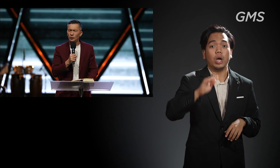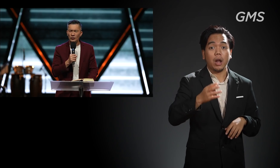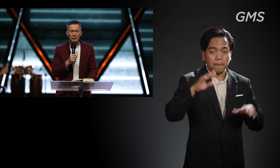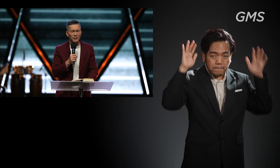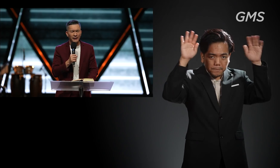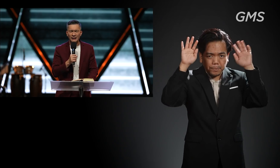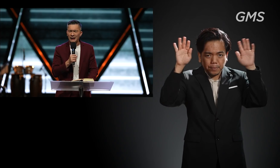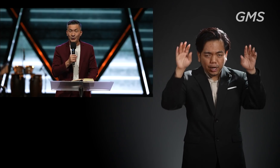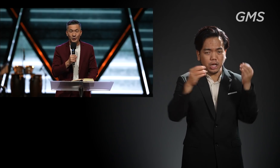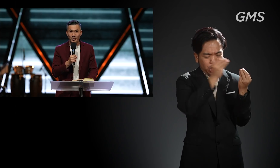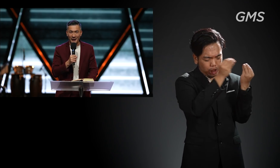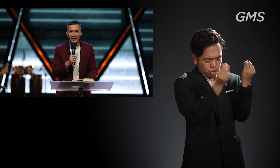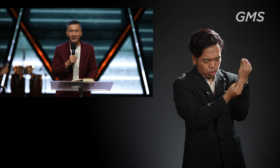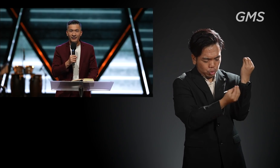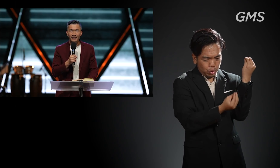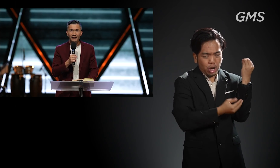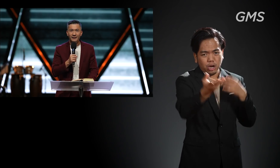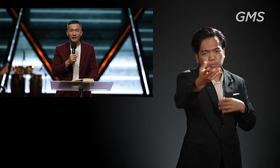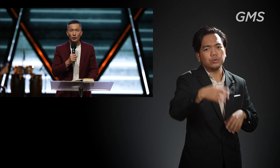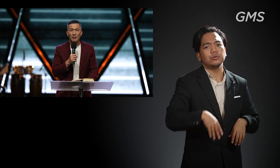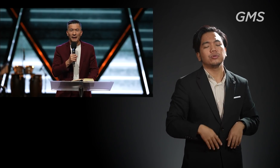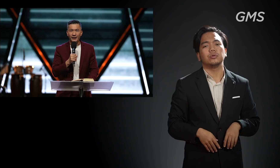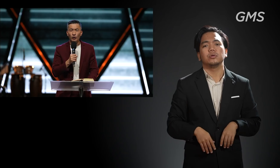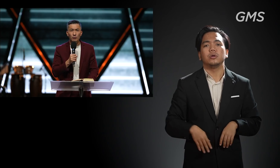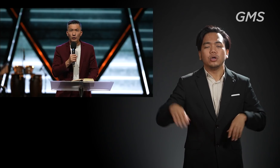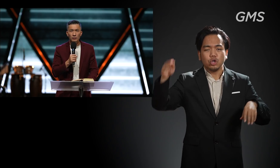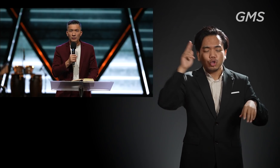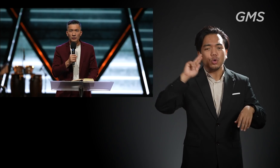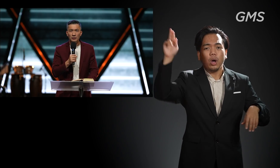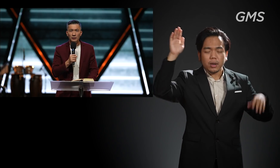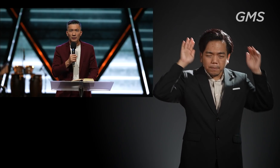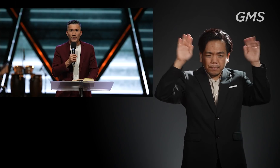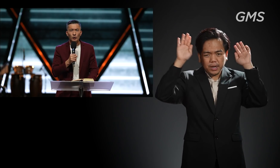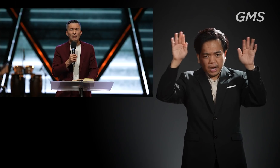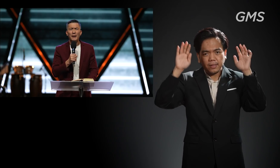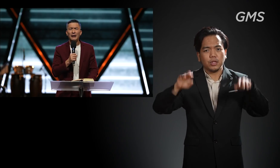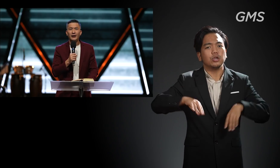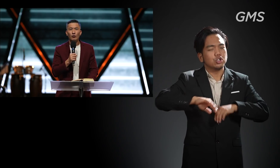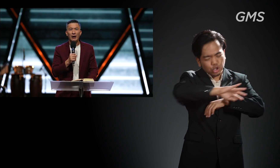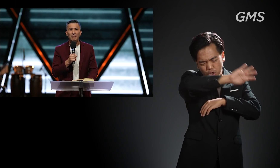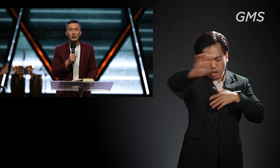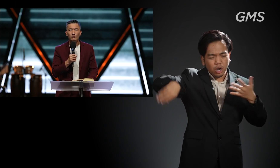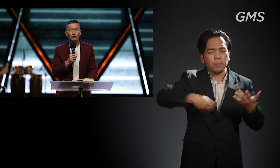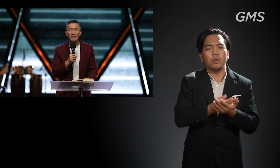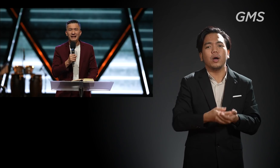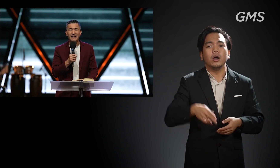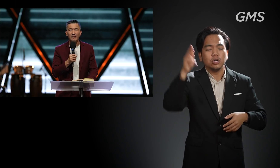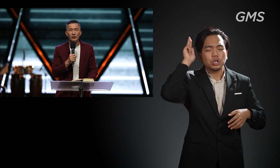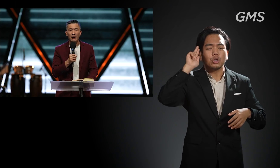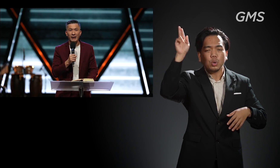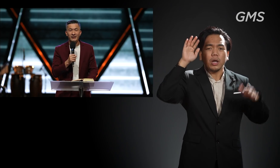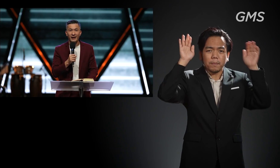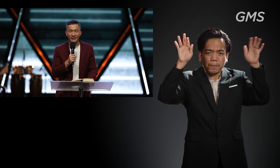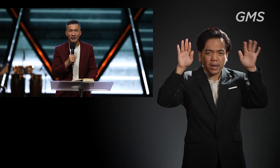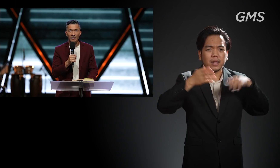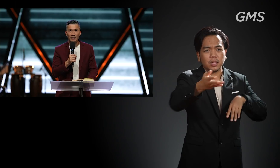turun-temurun keturunanmu, berkat anak cucu itu ada. Tuhan memberkati lumbung-lumbungmu. Tuhan memberkati keluar masukmu, Tuhan menyinarimu